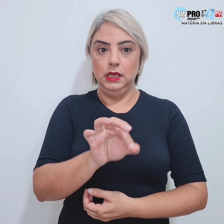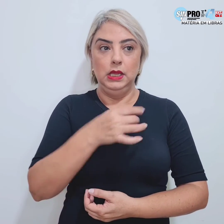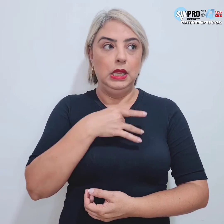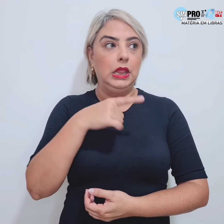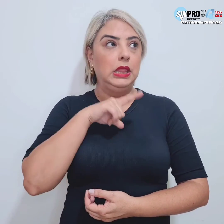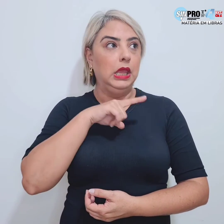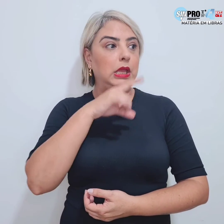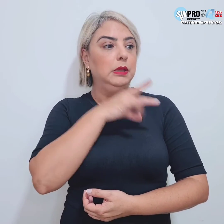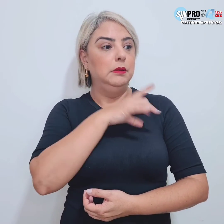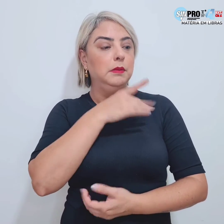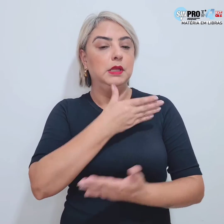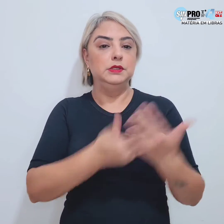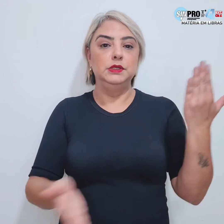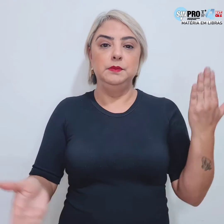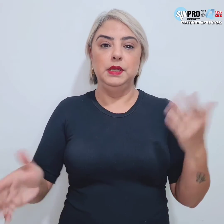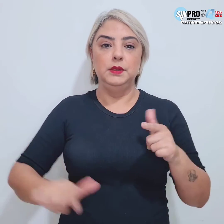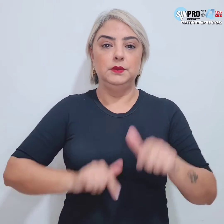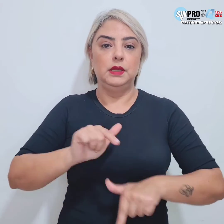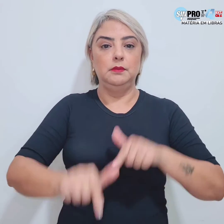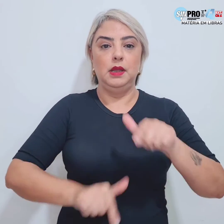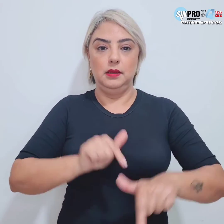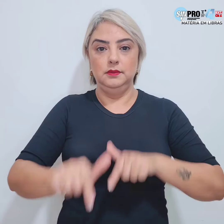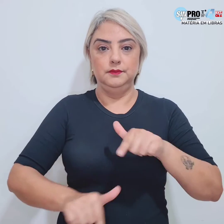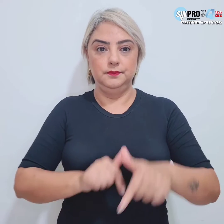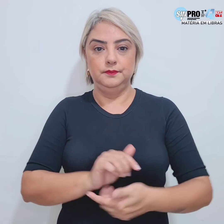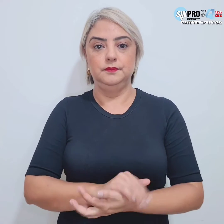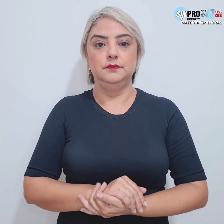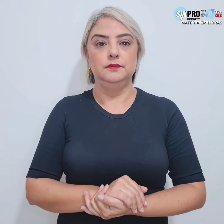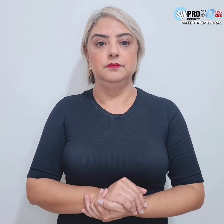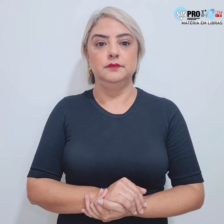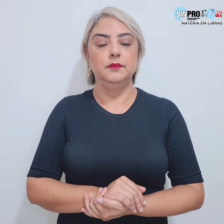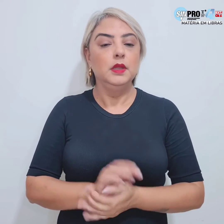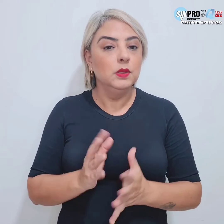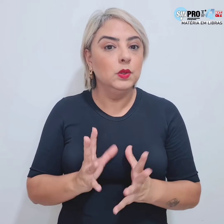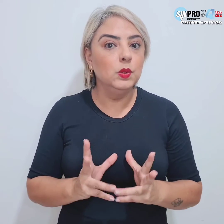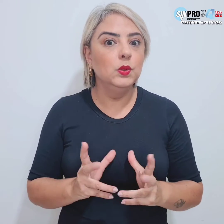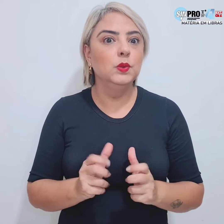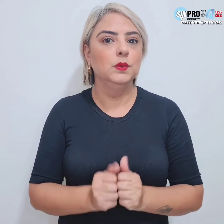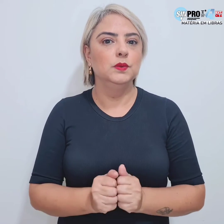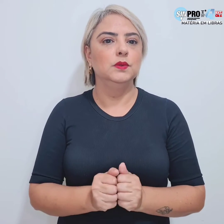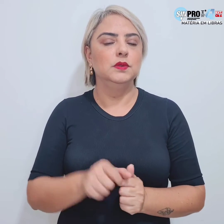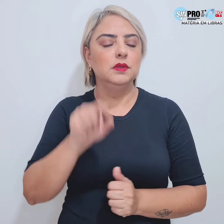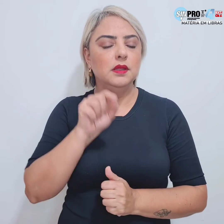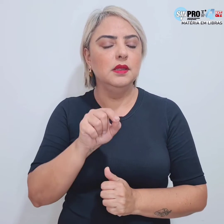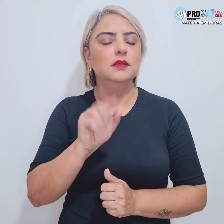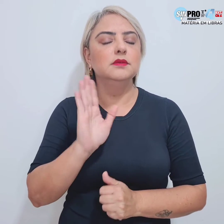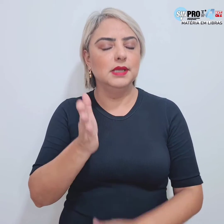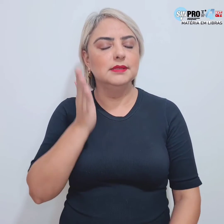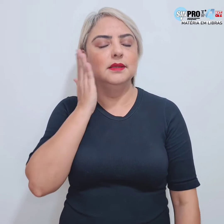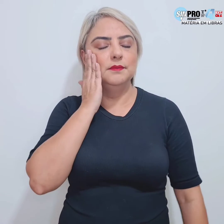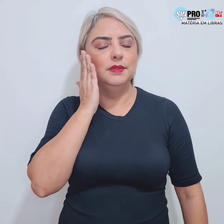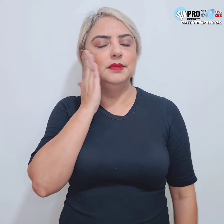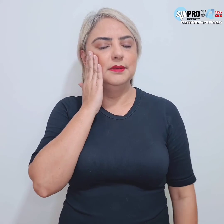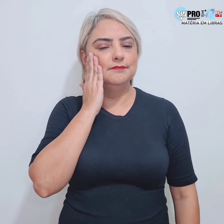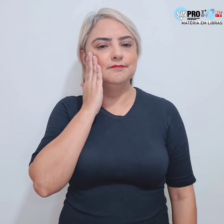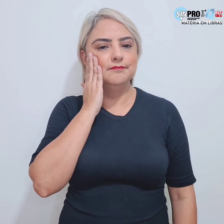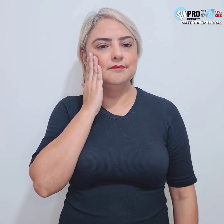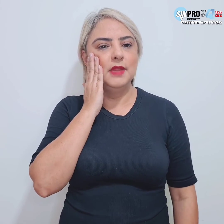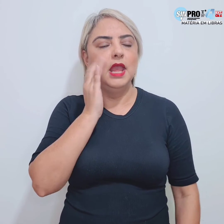de perder o emprego. Tudo isso era previsível e foi avisado